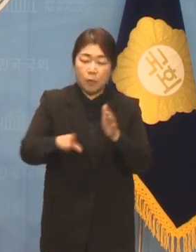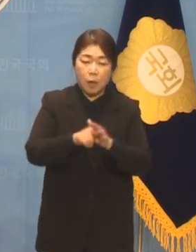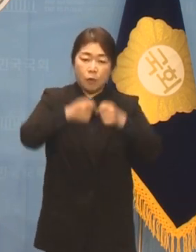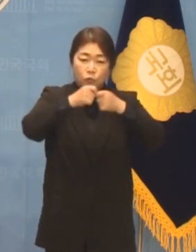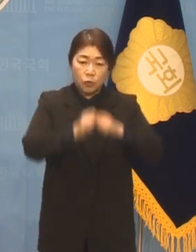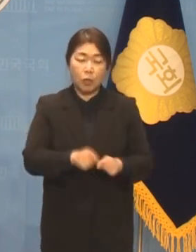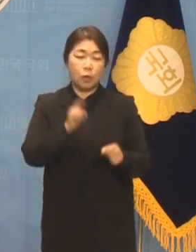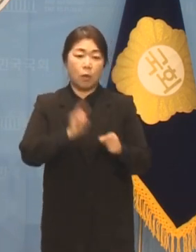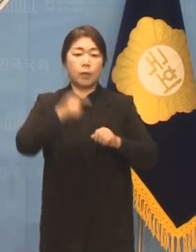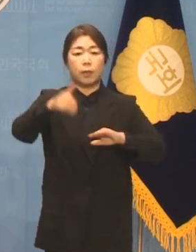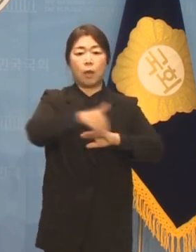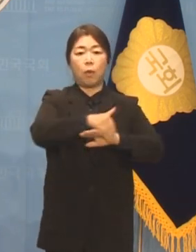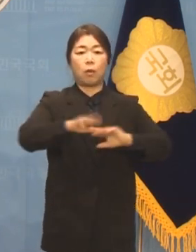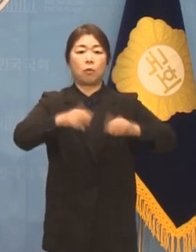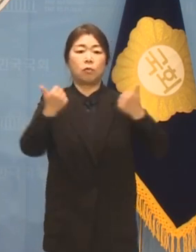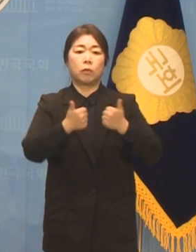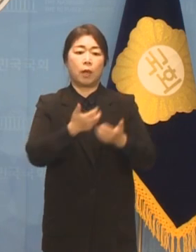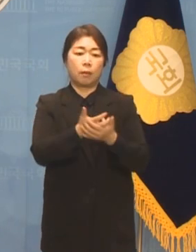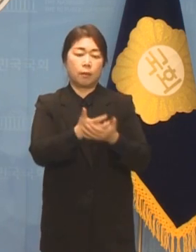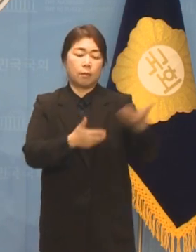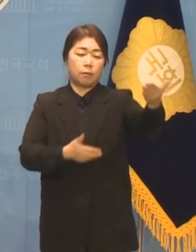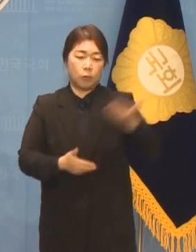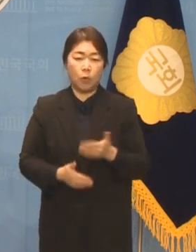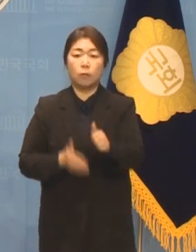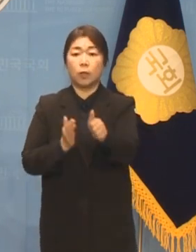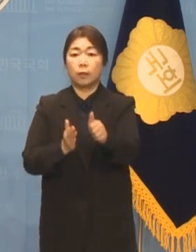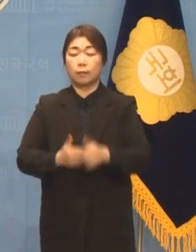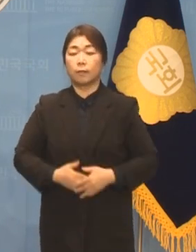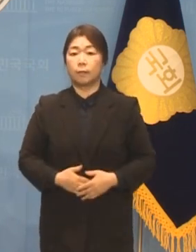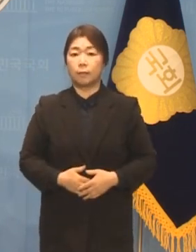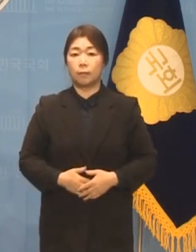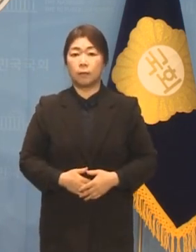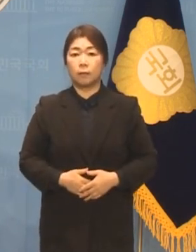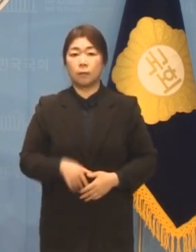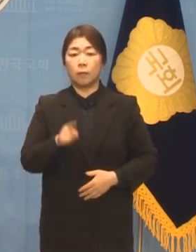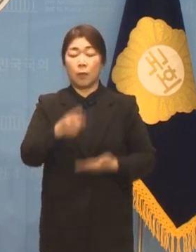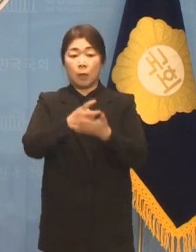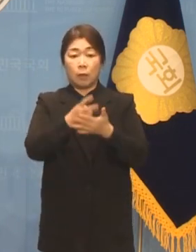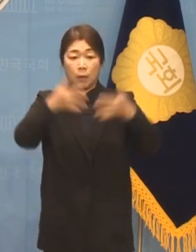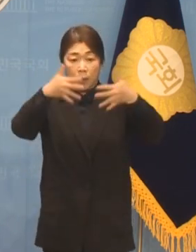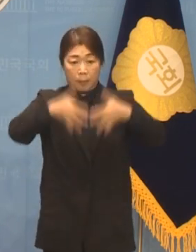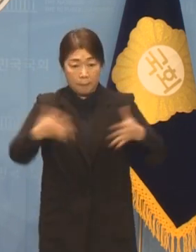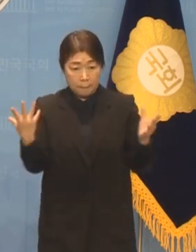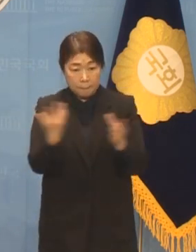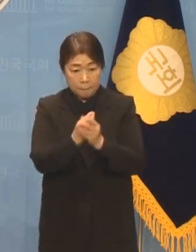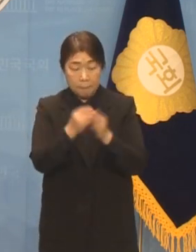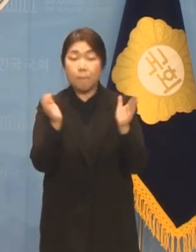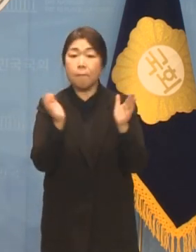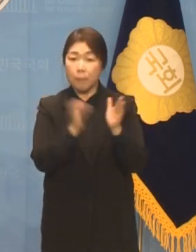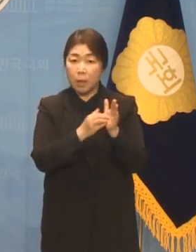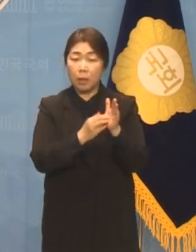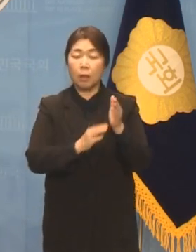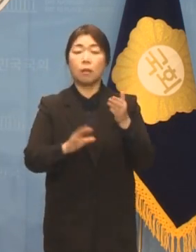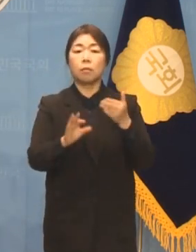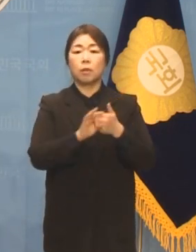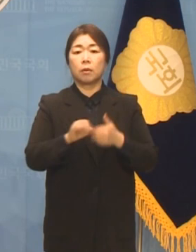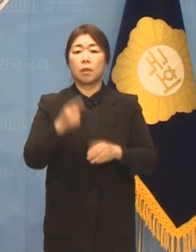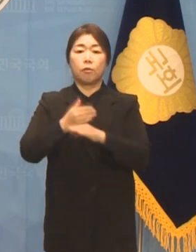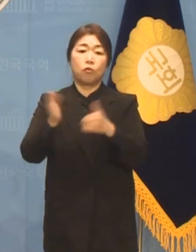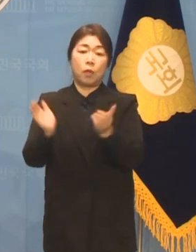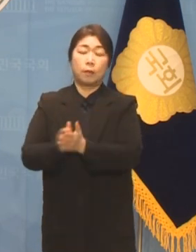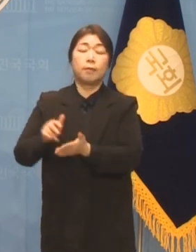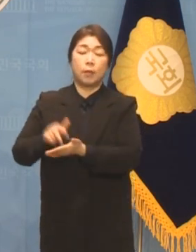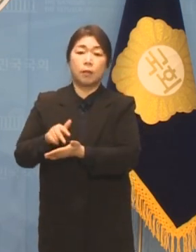계획을 국회에 제출하시기 바랍니다. 이러한 전제 조건이 충족이 된다면 우리